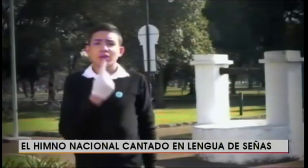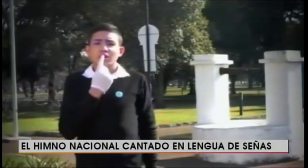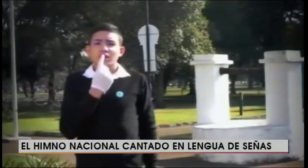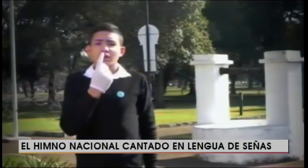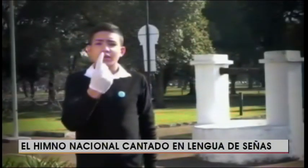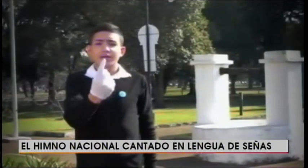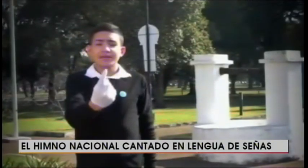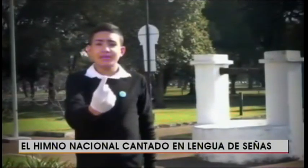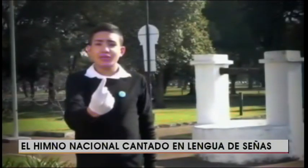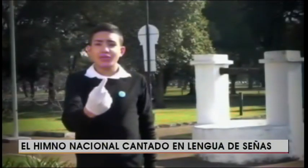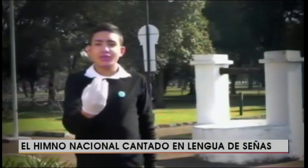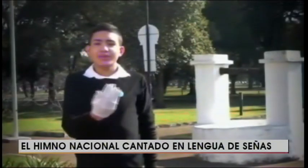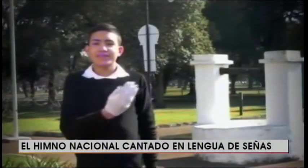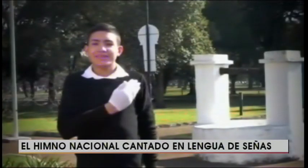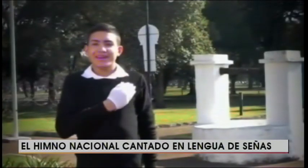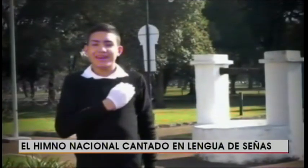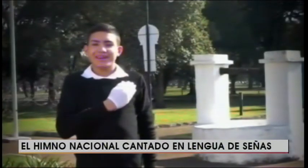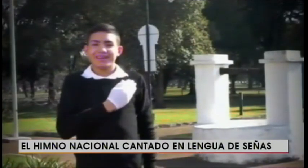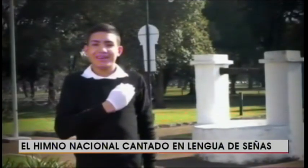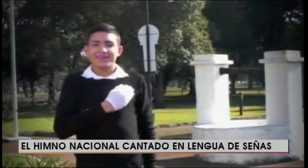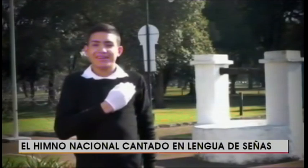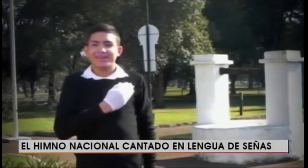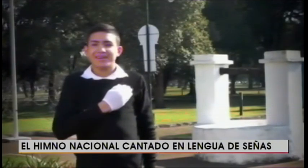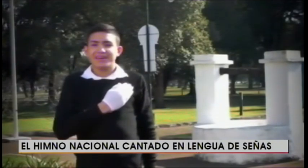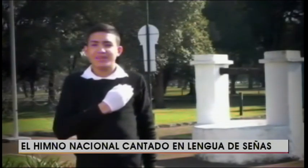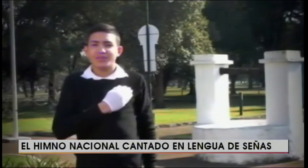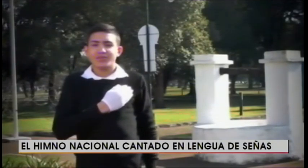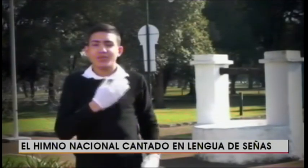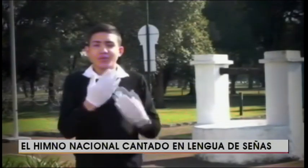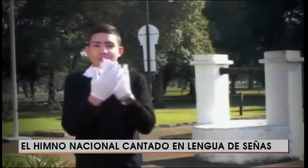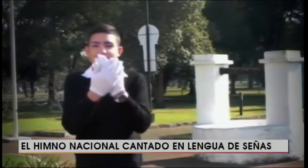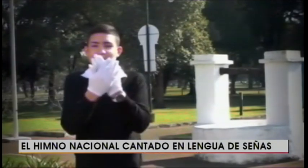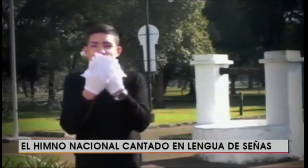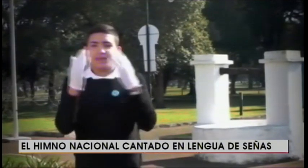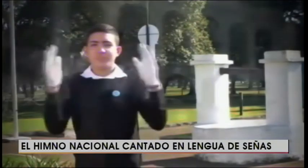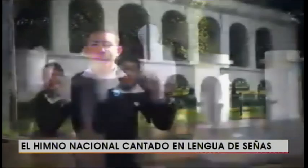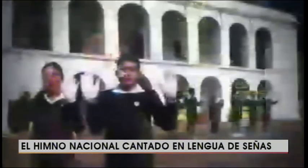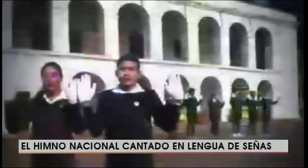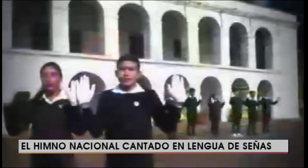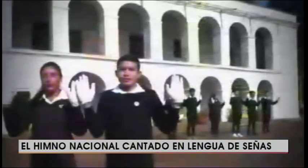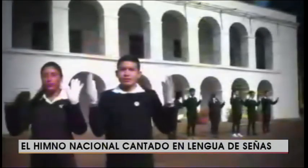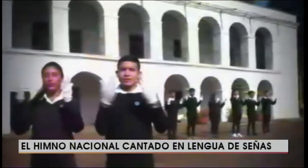el grito sagrado Libertad,